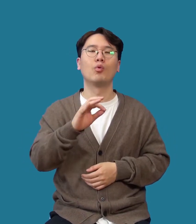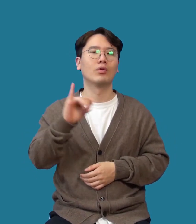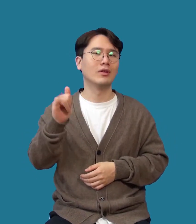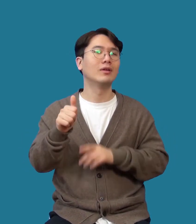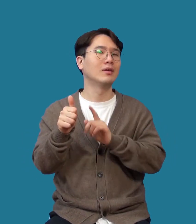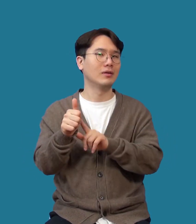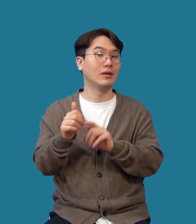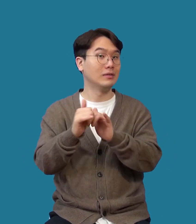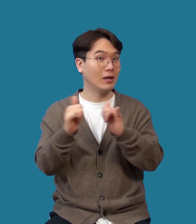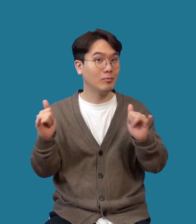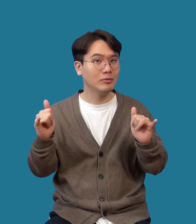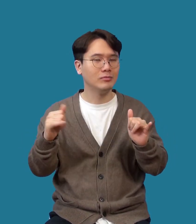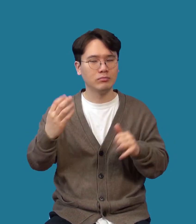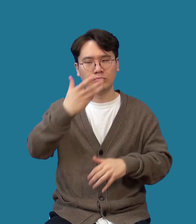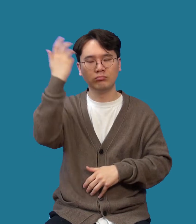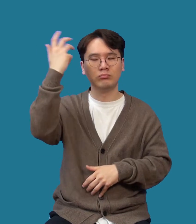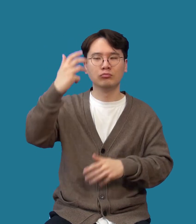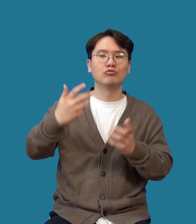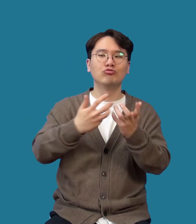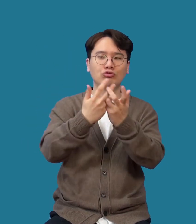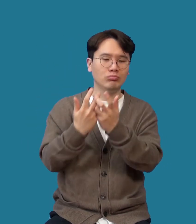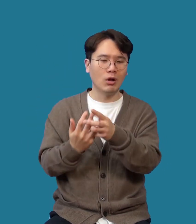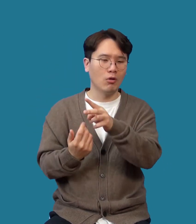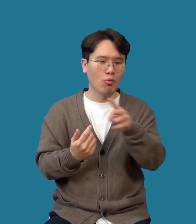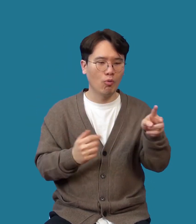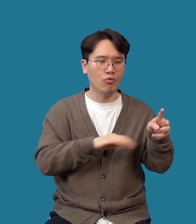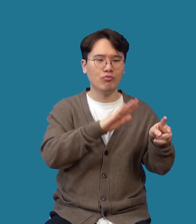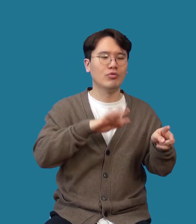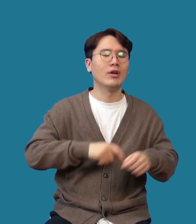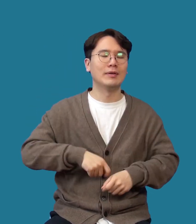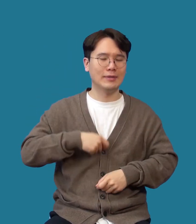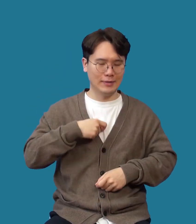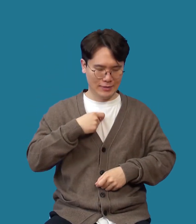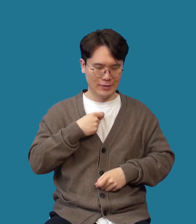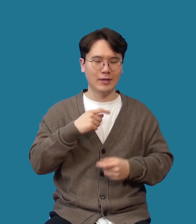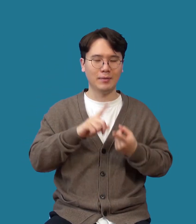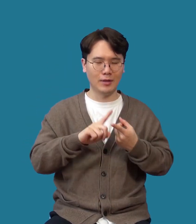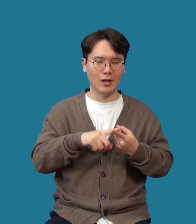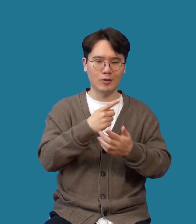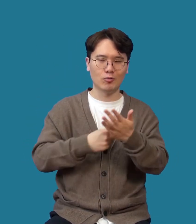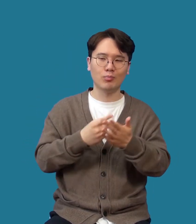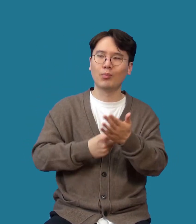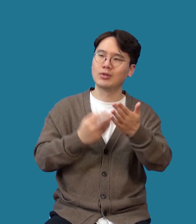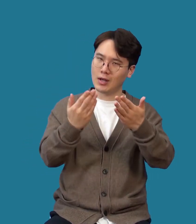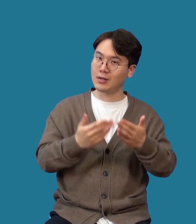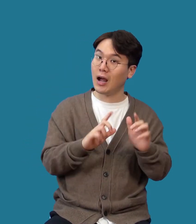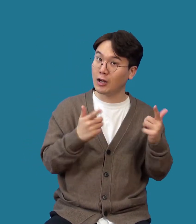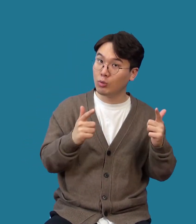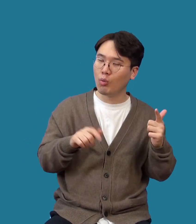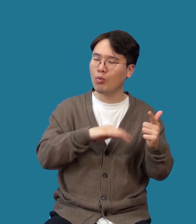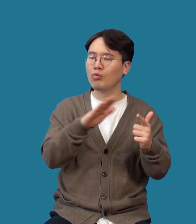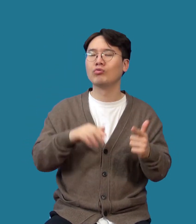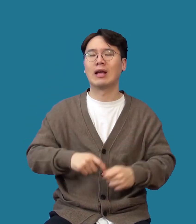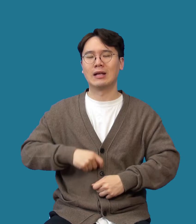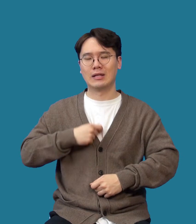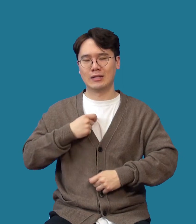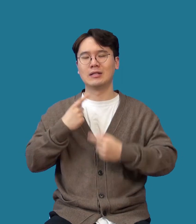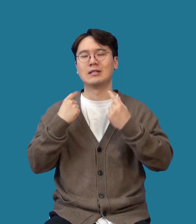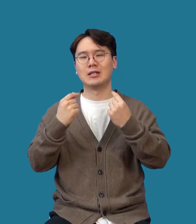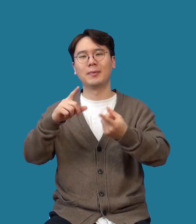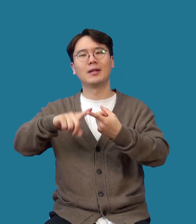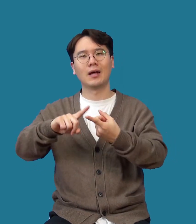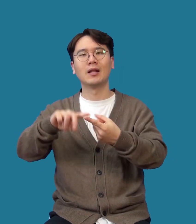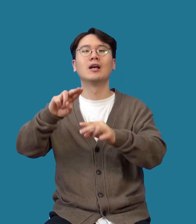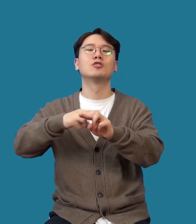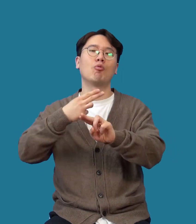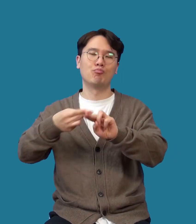충만은 우리의 신실함에 대한 보상이 아니라 우리의 실패에 대한 하나님의 선물이다, 그렇게 말했습니다.